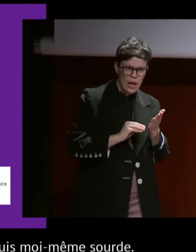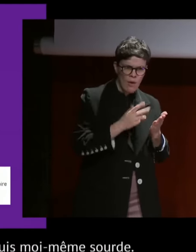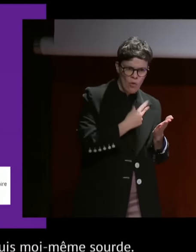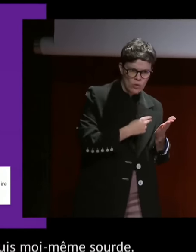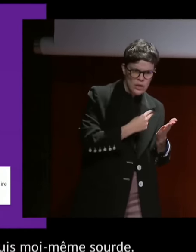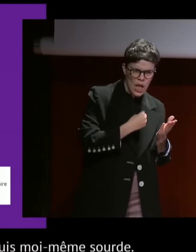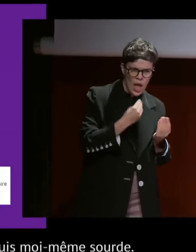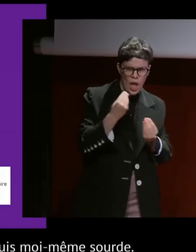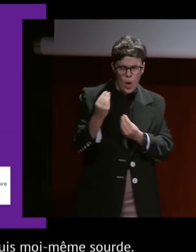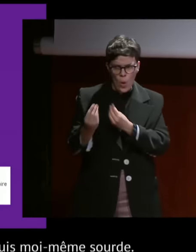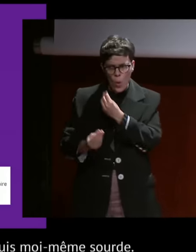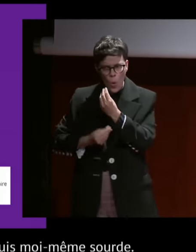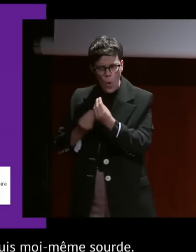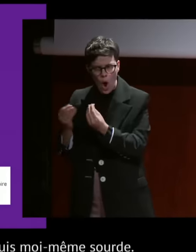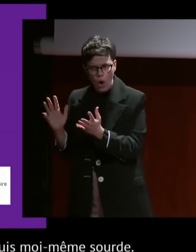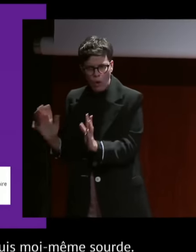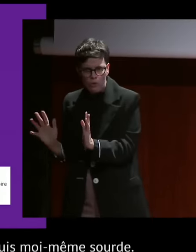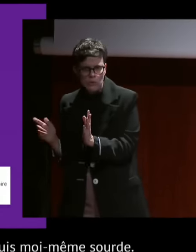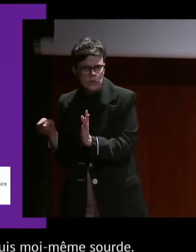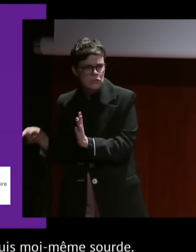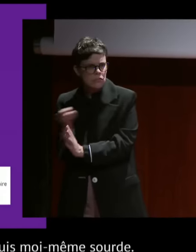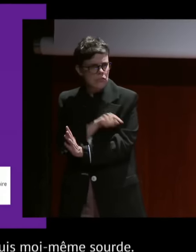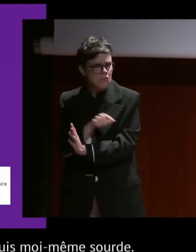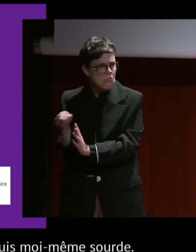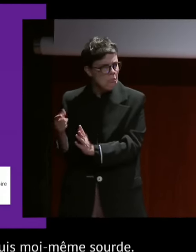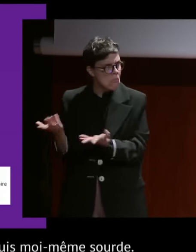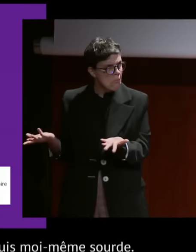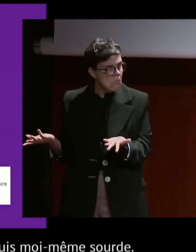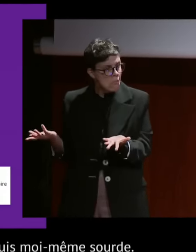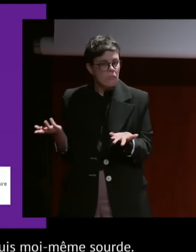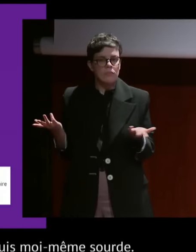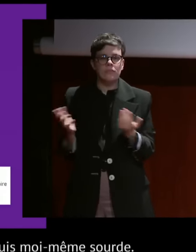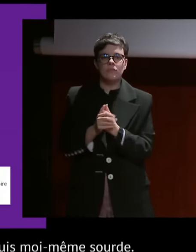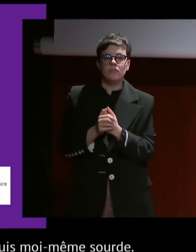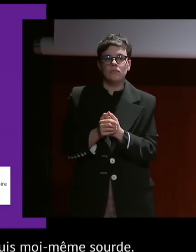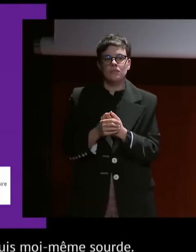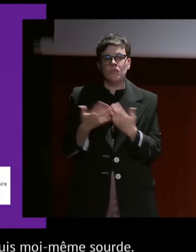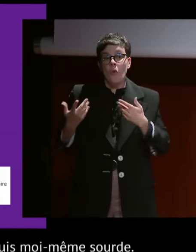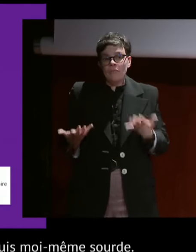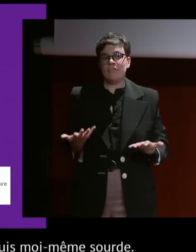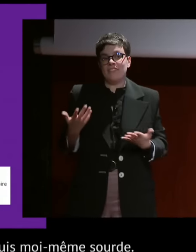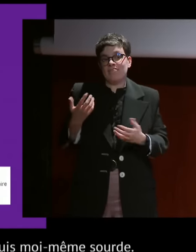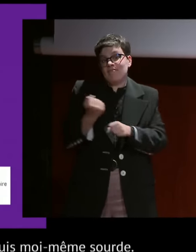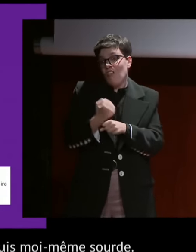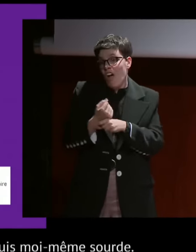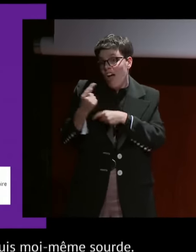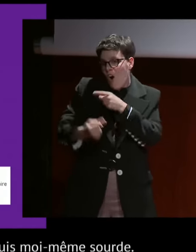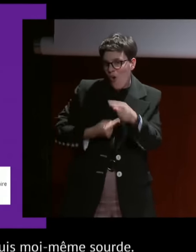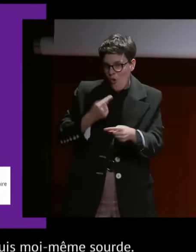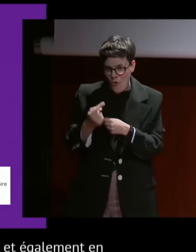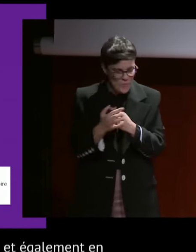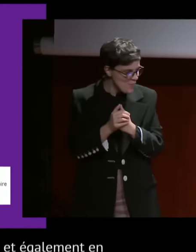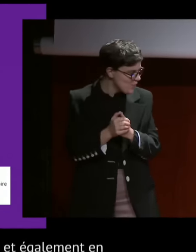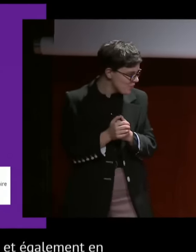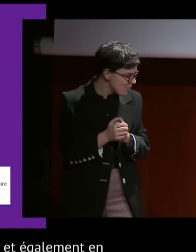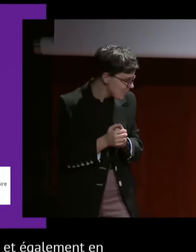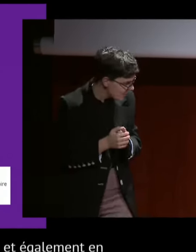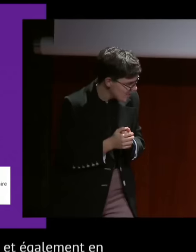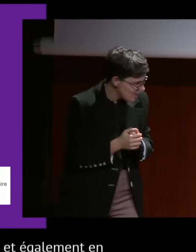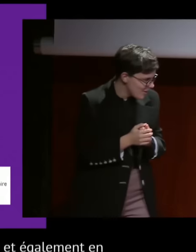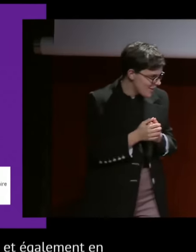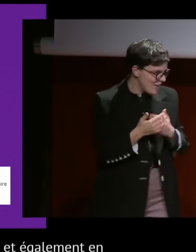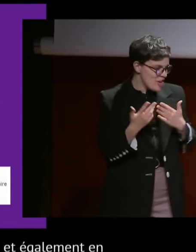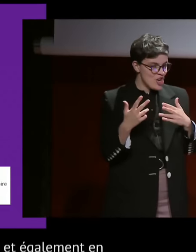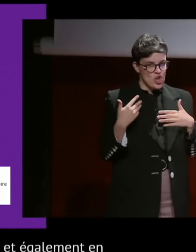je réfléchis à l'importance de l'expression pour les sourds en français ou en langue des